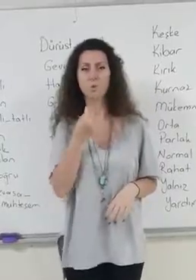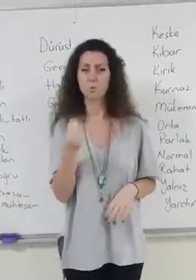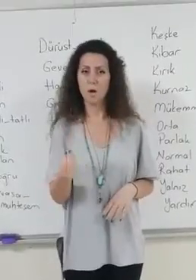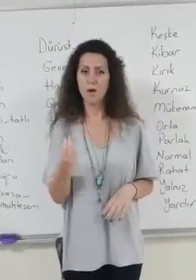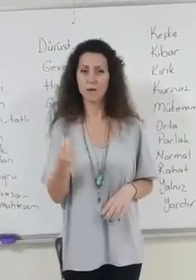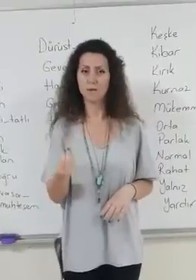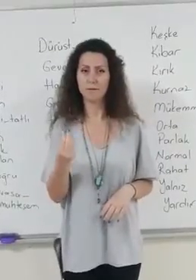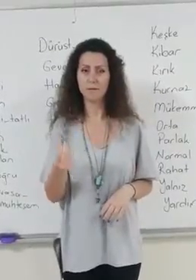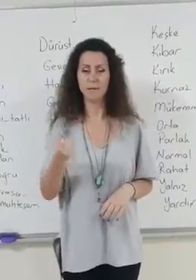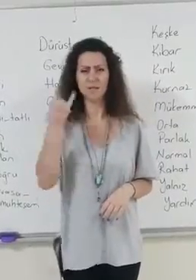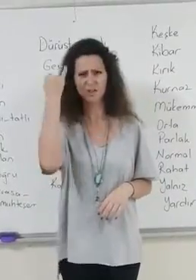çirkin,